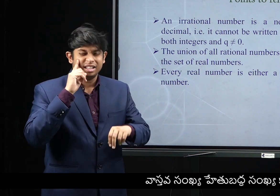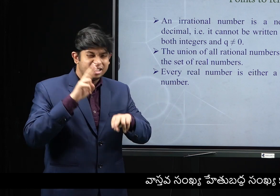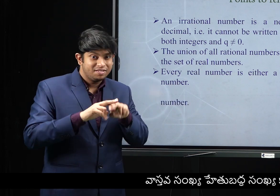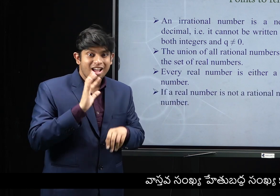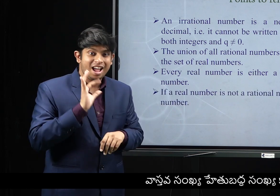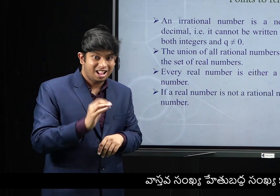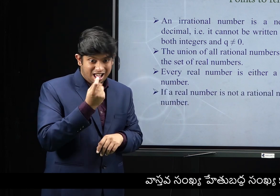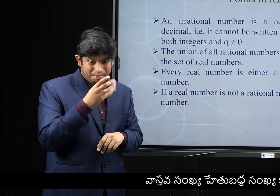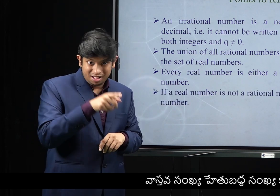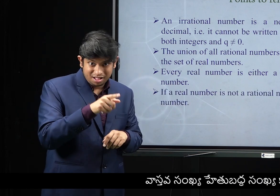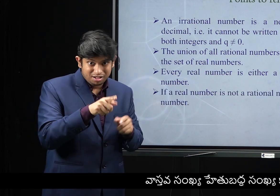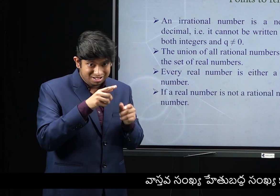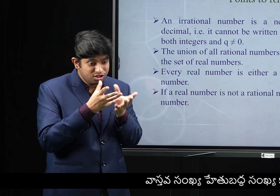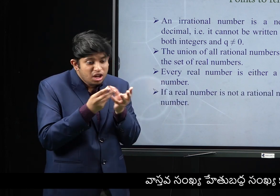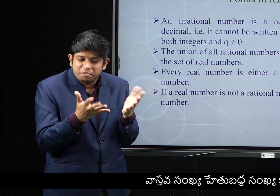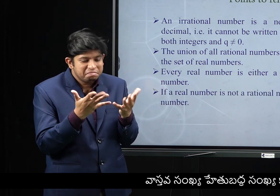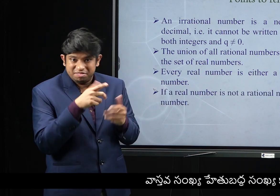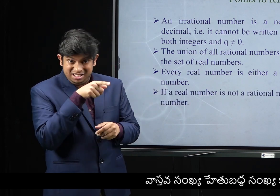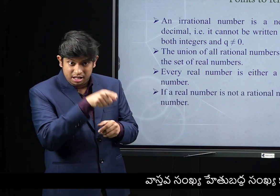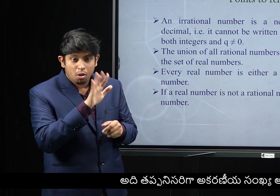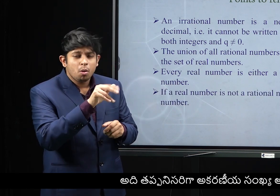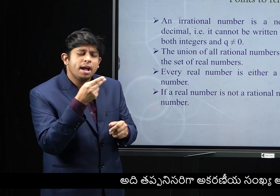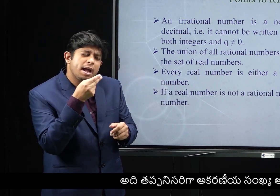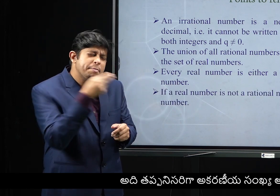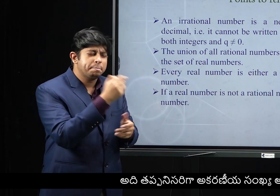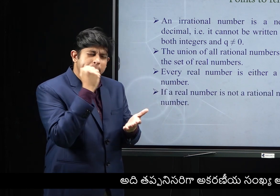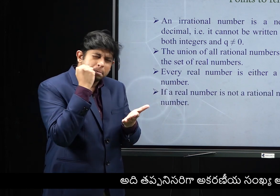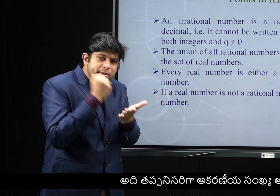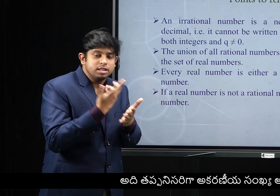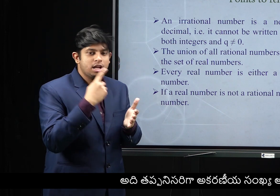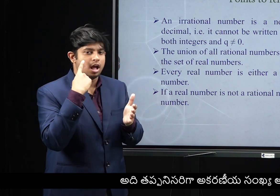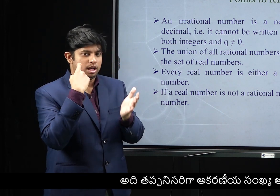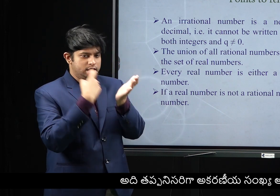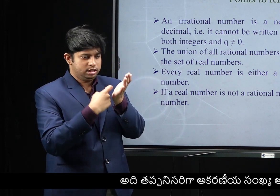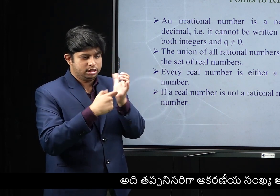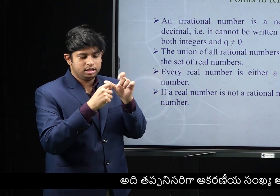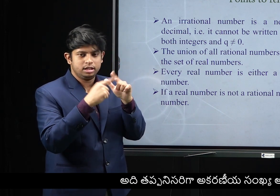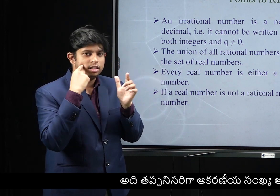వాస్తవ సంఖ్య హేతుబద్ధ సంఖ్య కాకపోతే అది తప్పనిసరిగా అకరణీయ సంఖ్య అయి ఉండాలి.